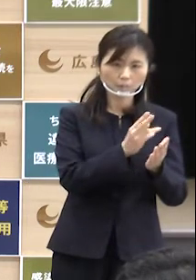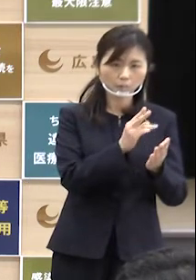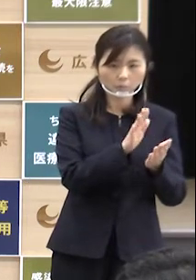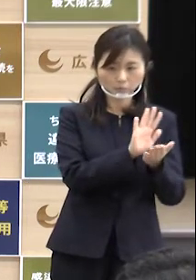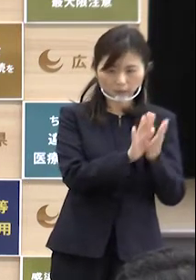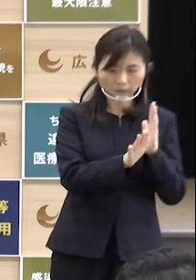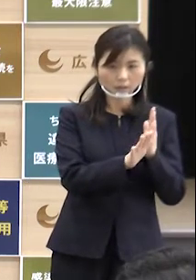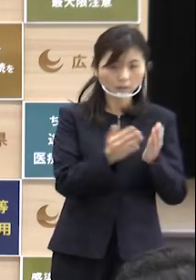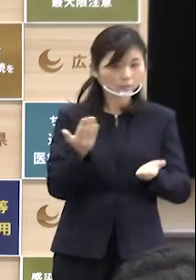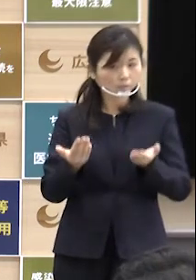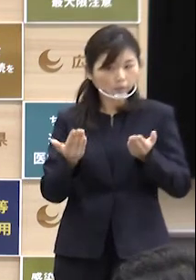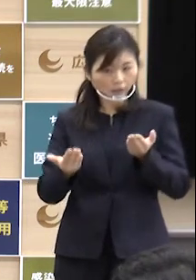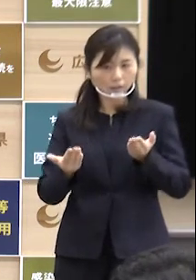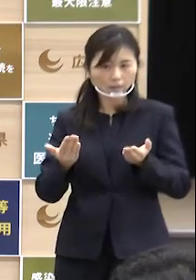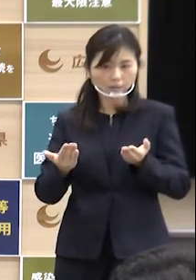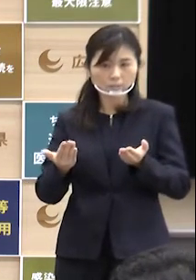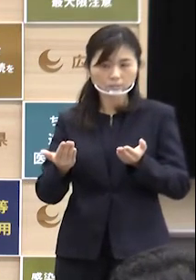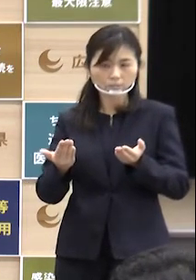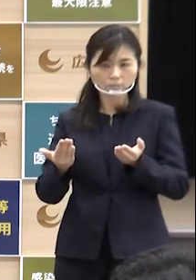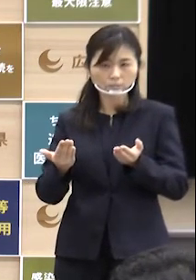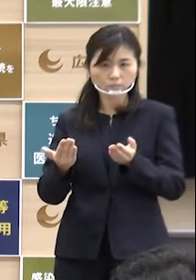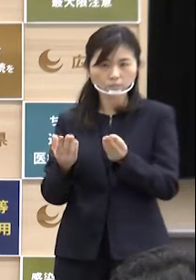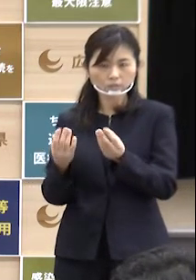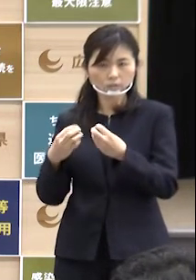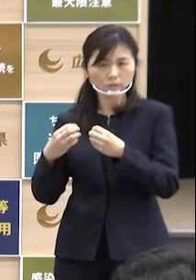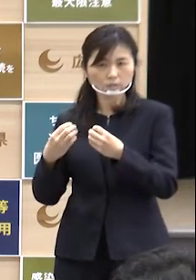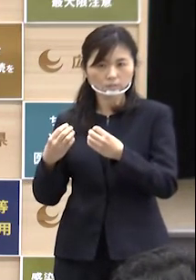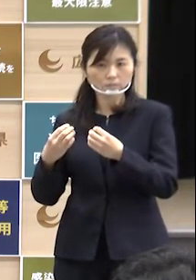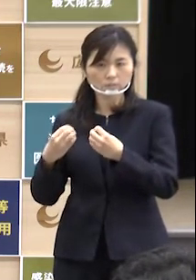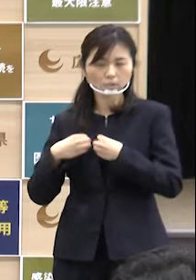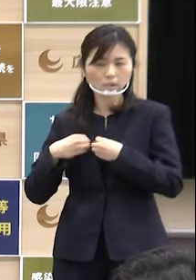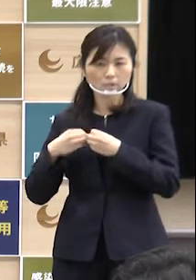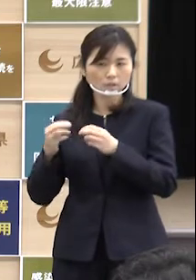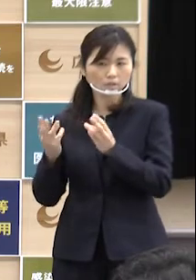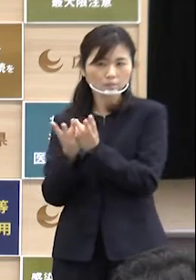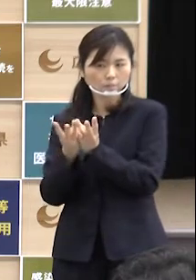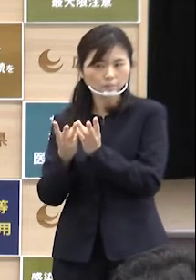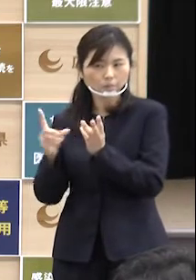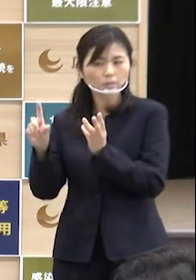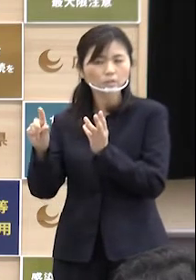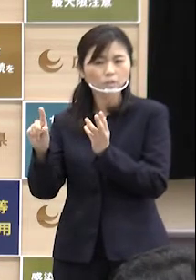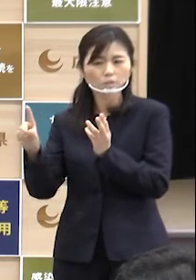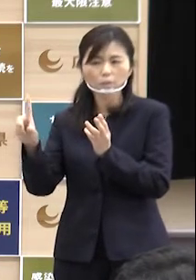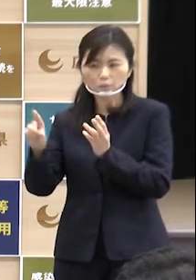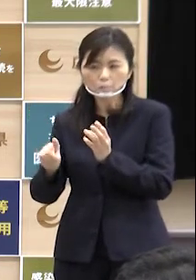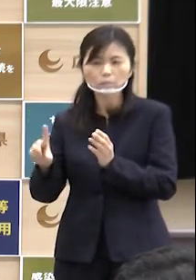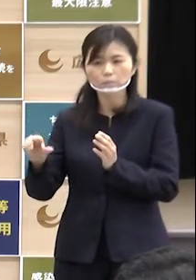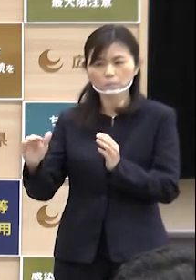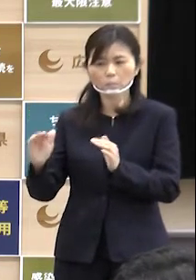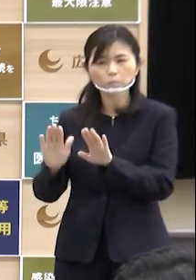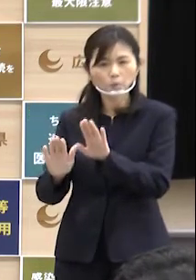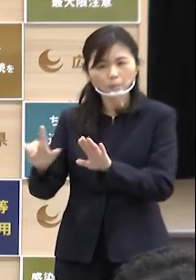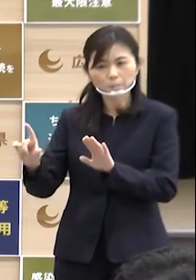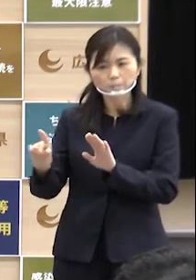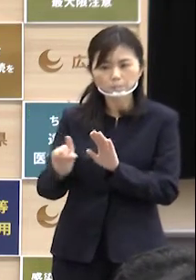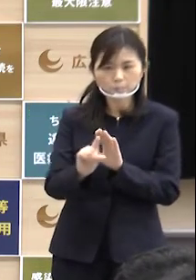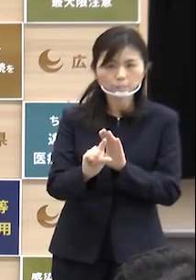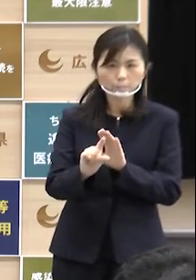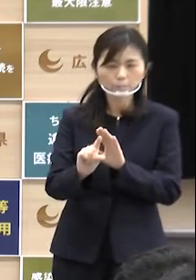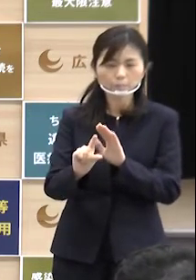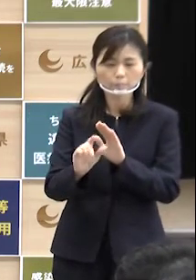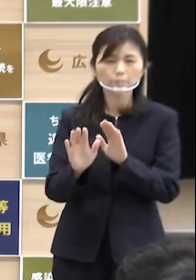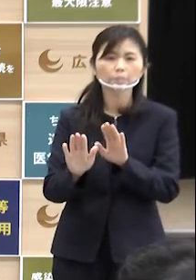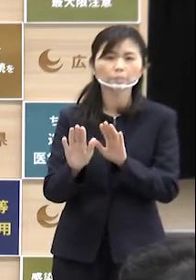い水準で感染レベル推移をしていますけれども、まだ安心できるというのでは